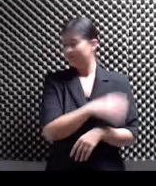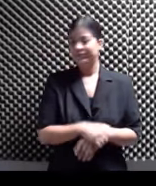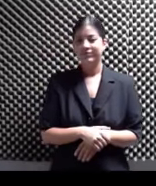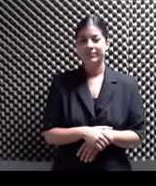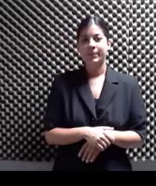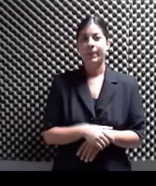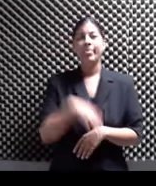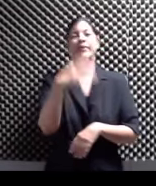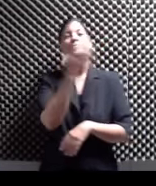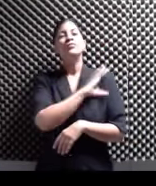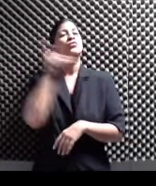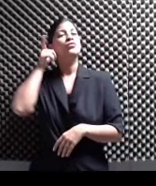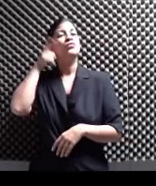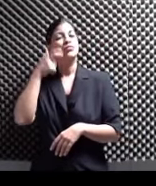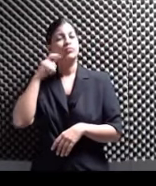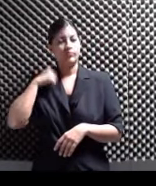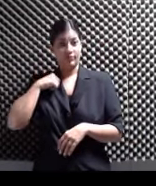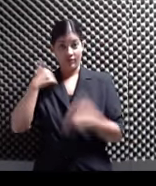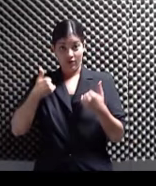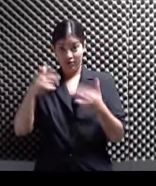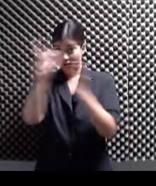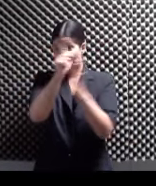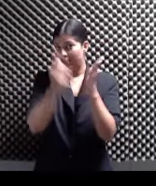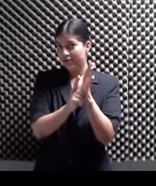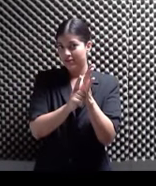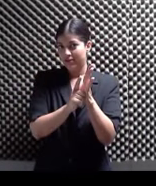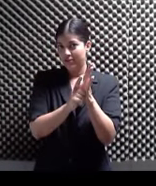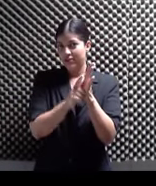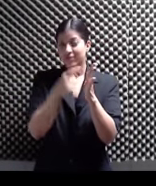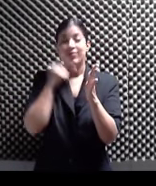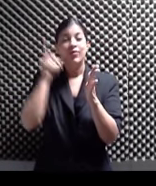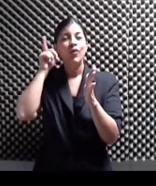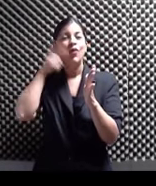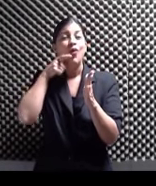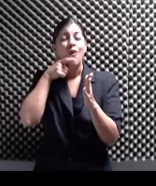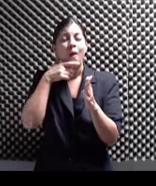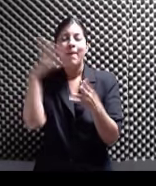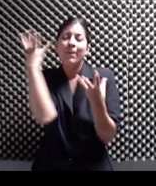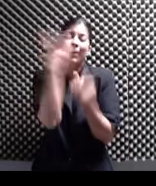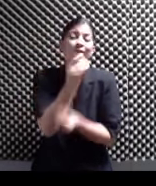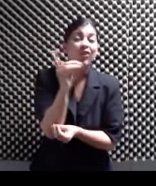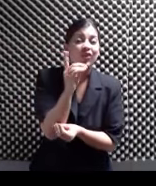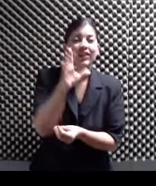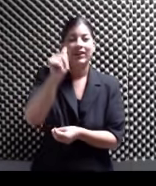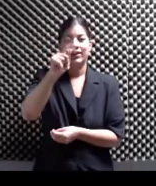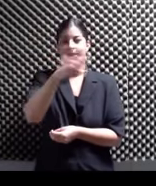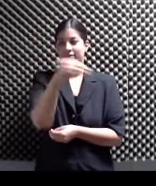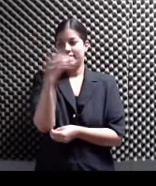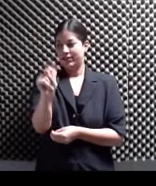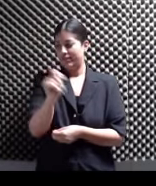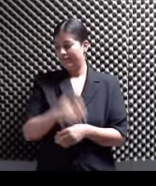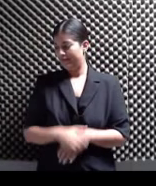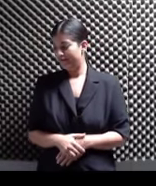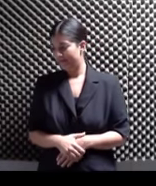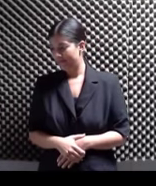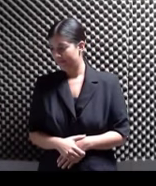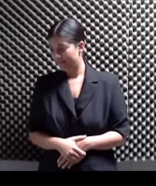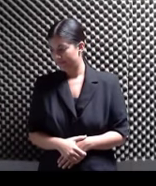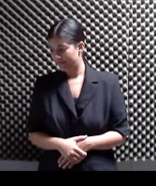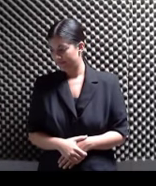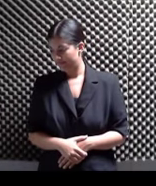Llegó el Fashion Police. En celulares hands-free es ley y los Bluetooths más atractivos están en AT&T.